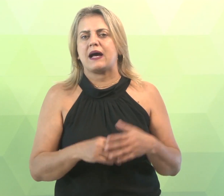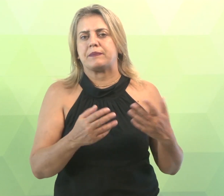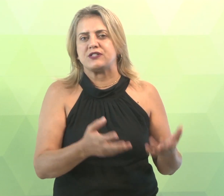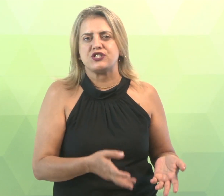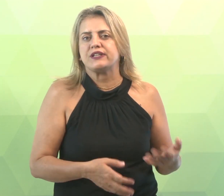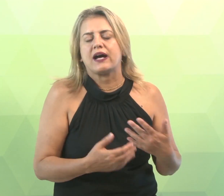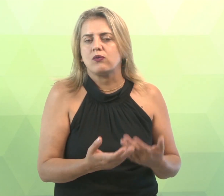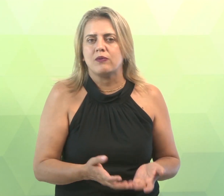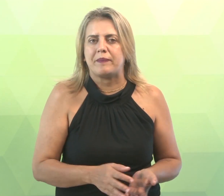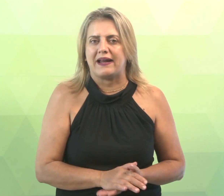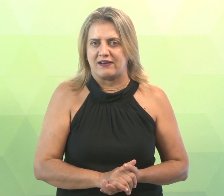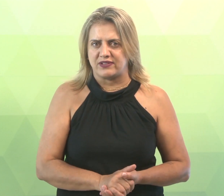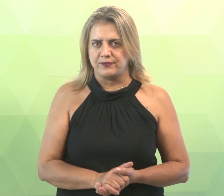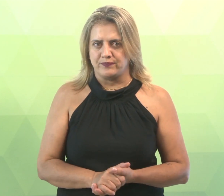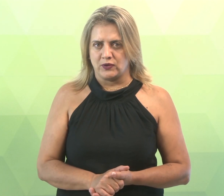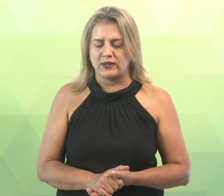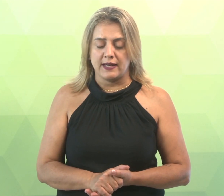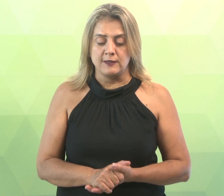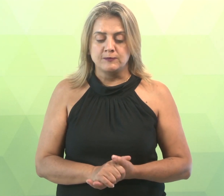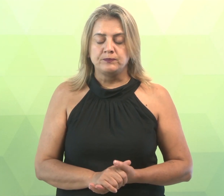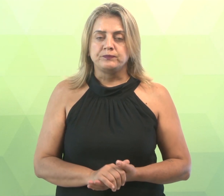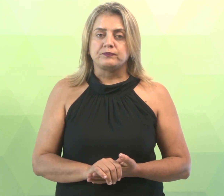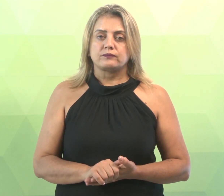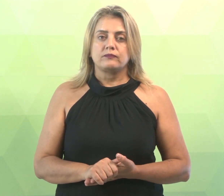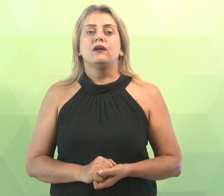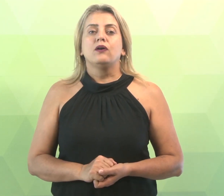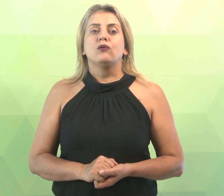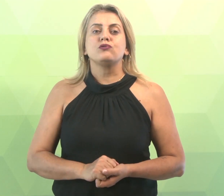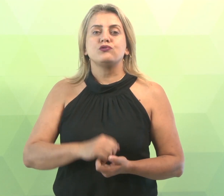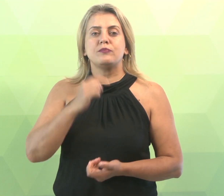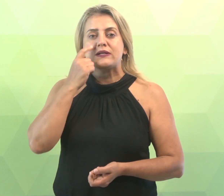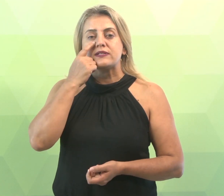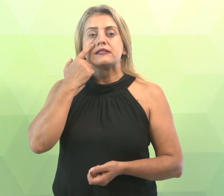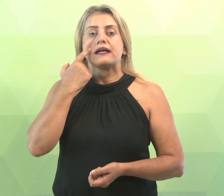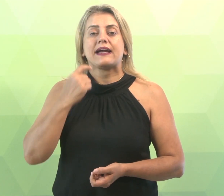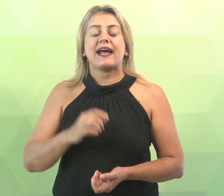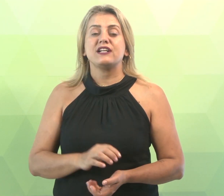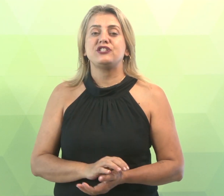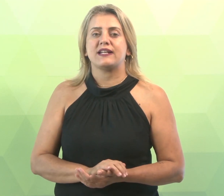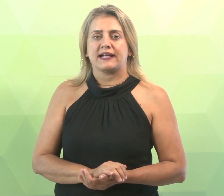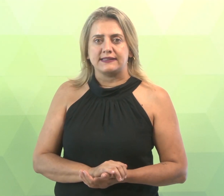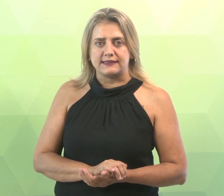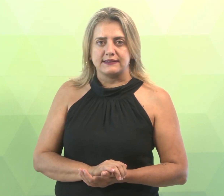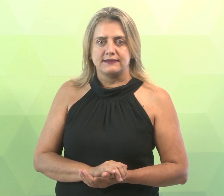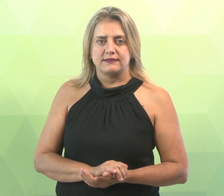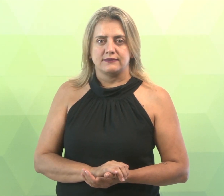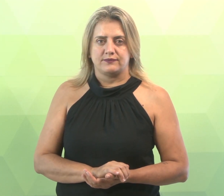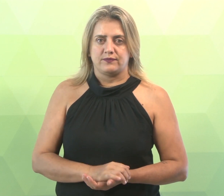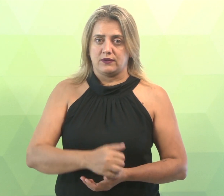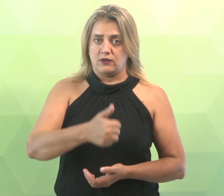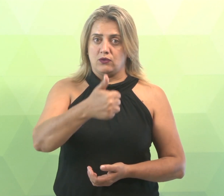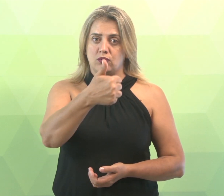para digitar alguma palavra, ok? Os números cardinais.